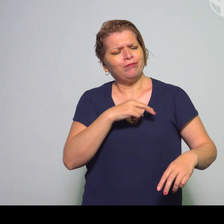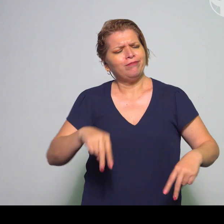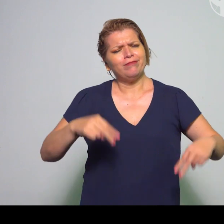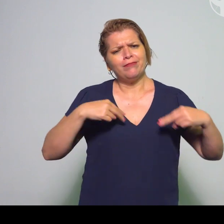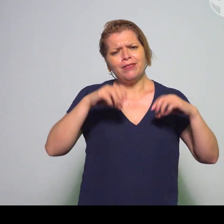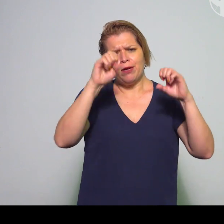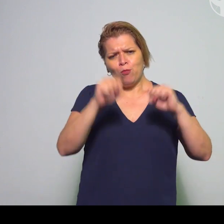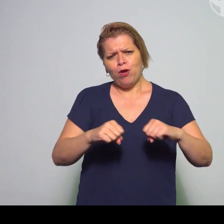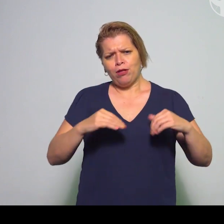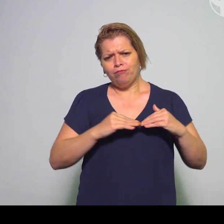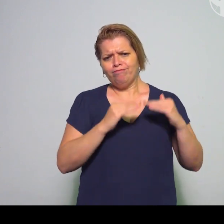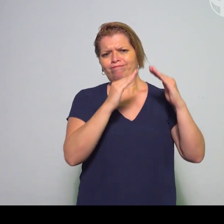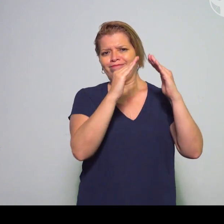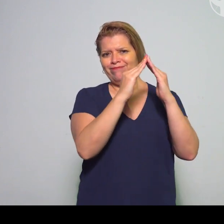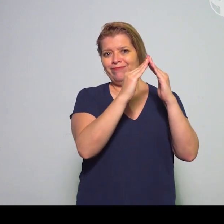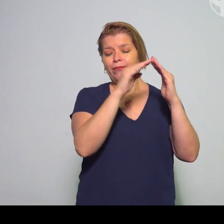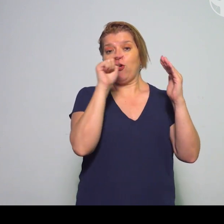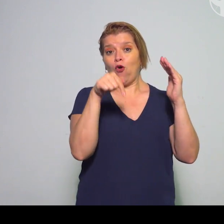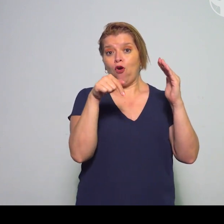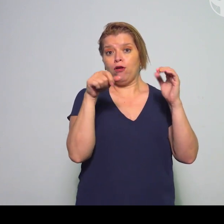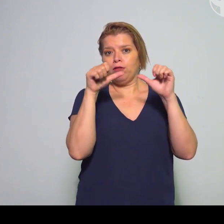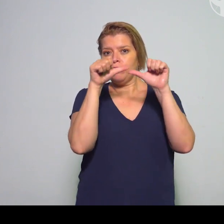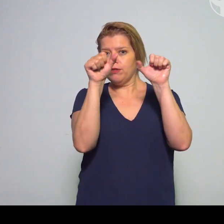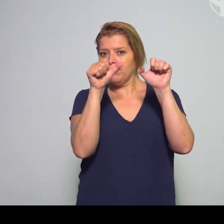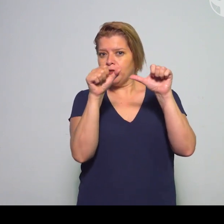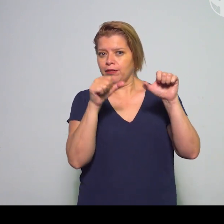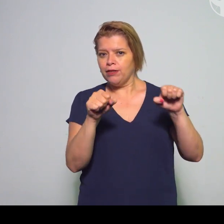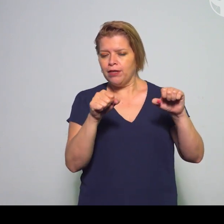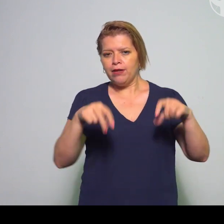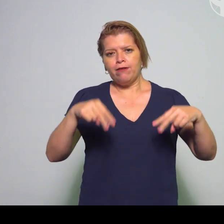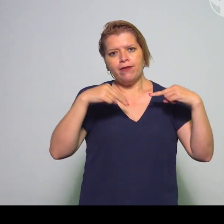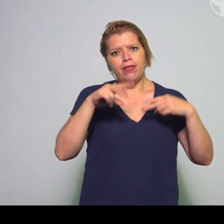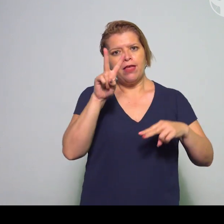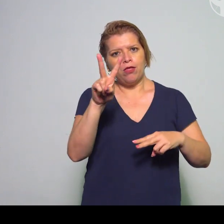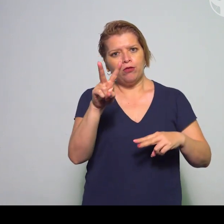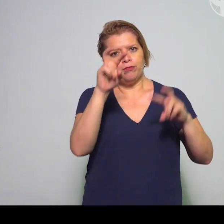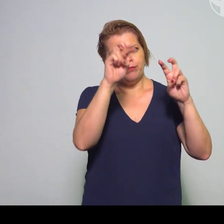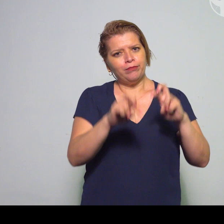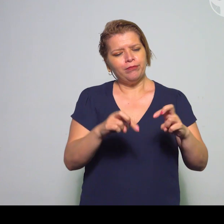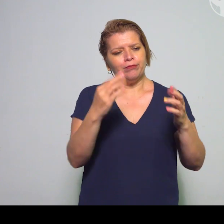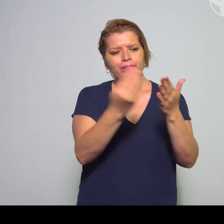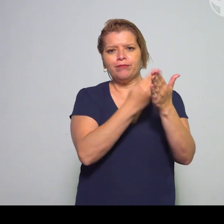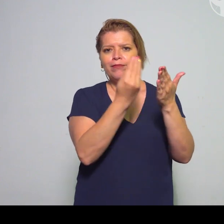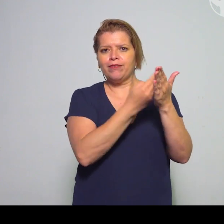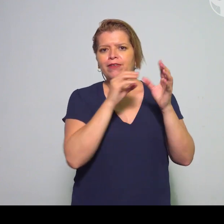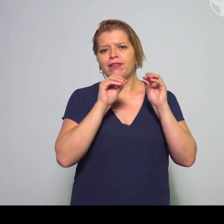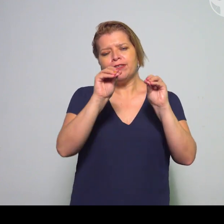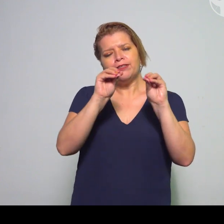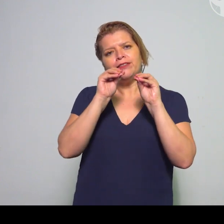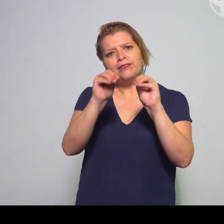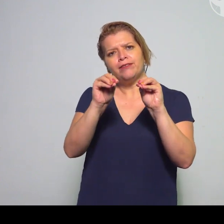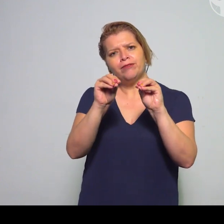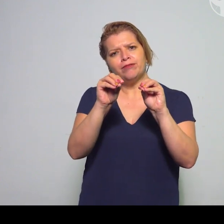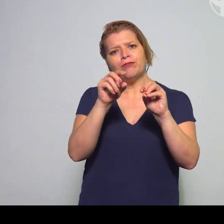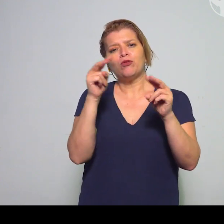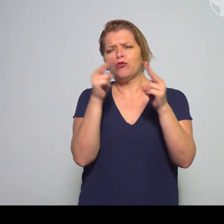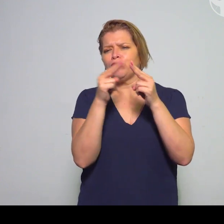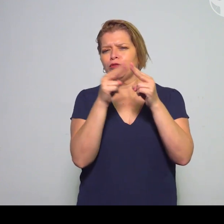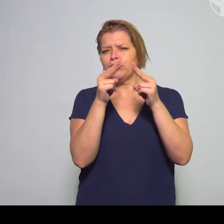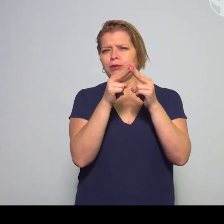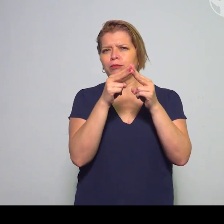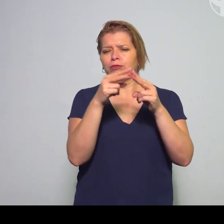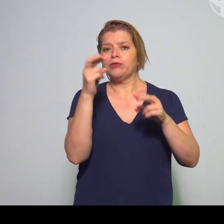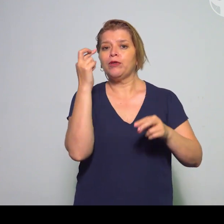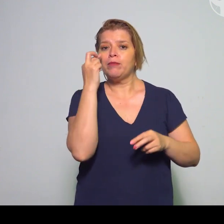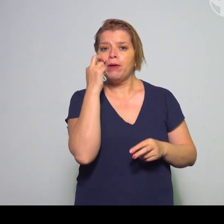ser restaurada. Hoy analizaremos la vida de dos personajes bíblicos a quienes quizá